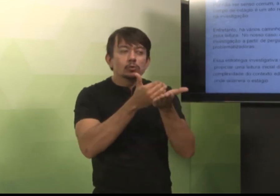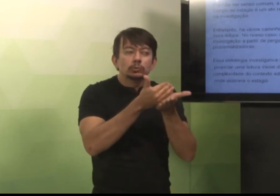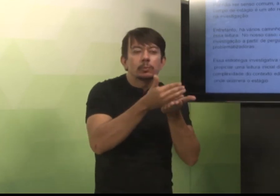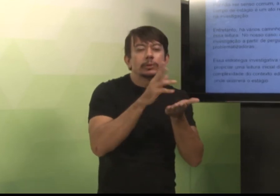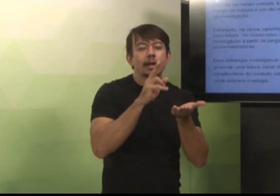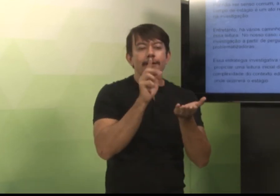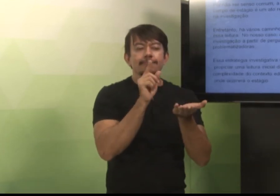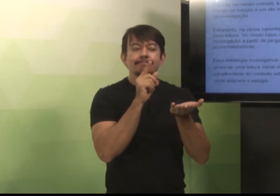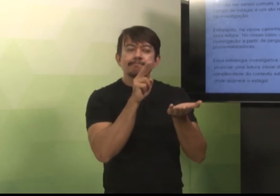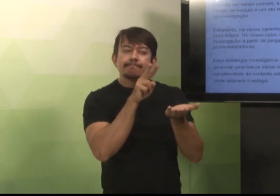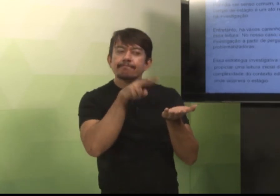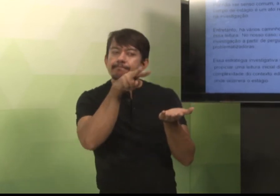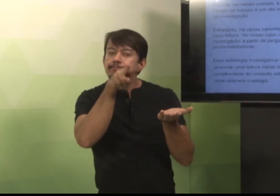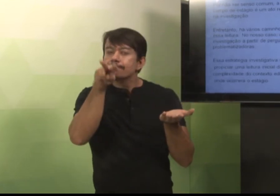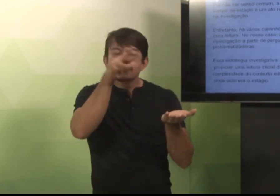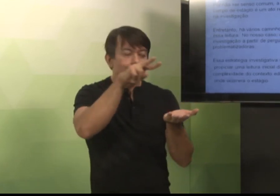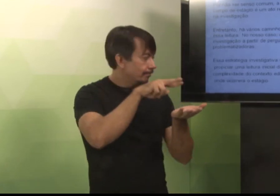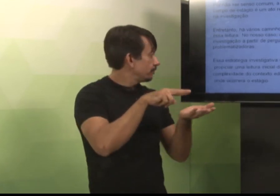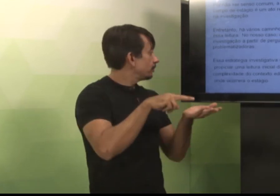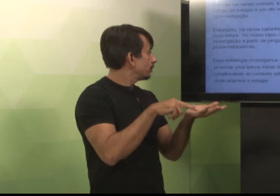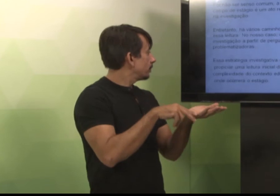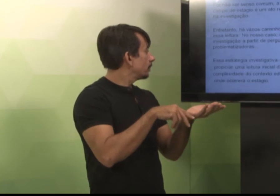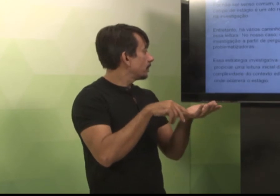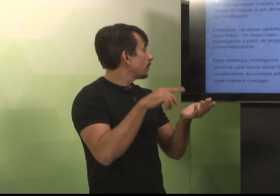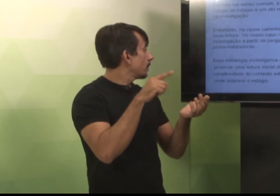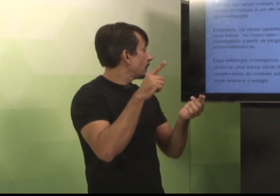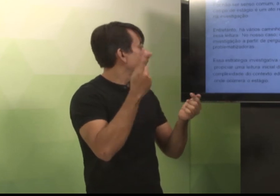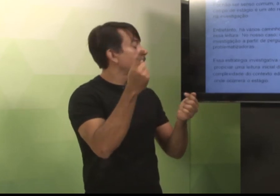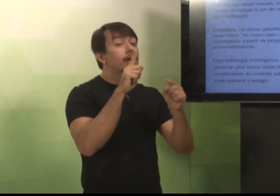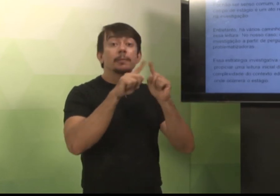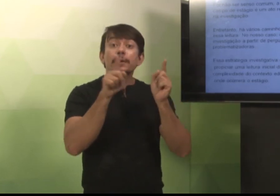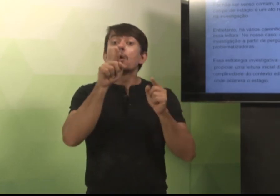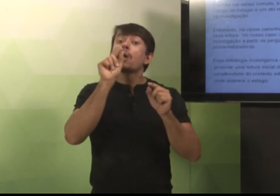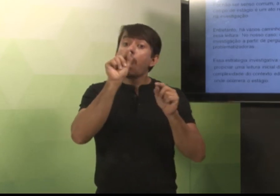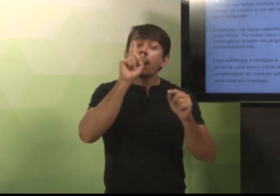começa a observar, começa a analisar tudo ali.